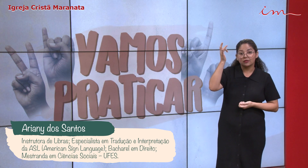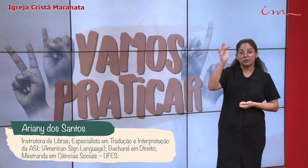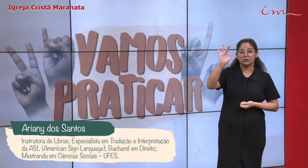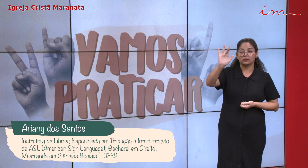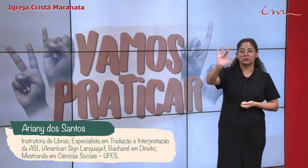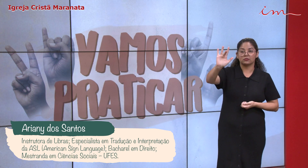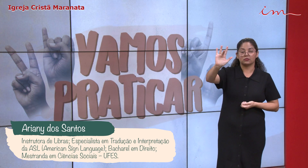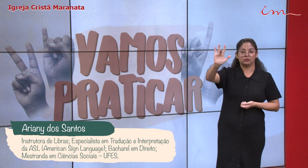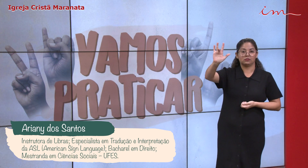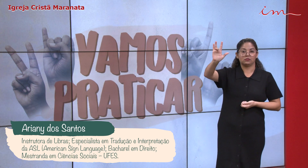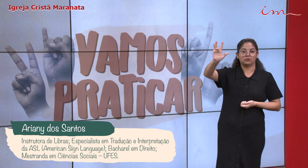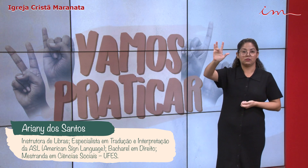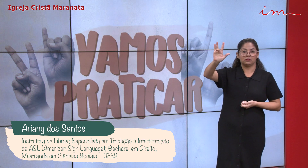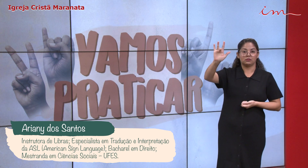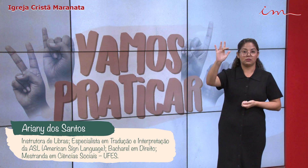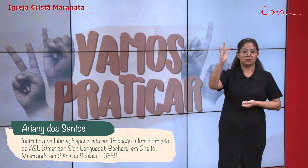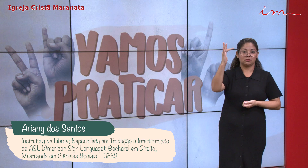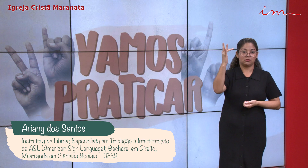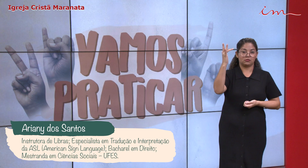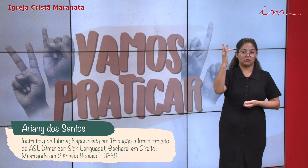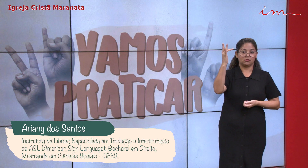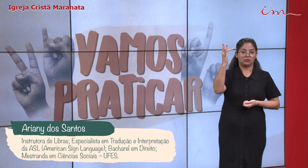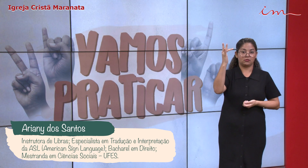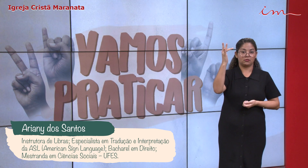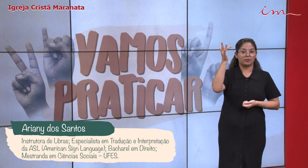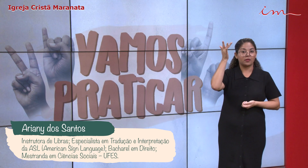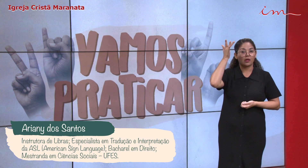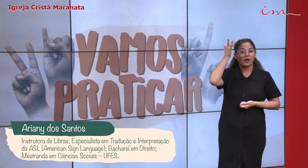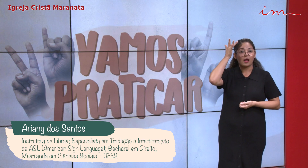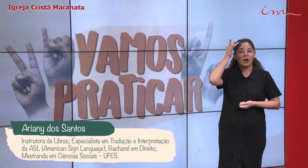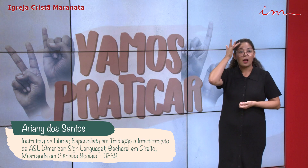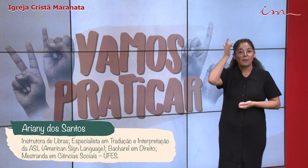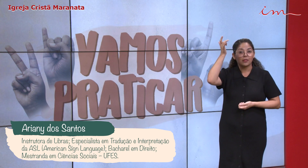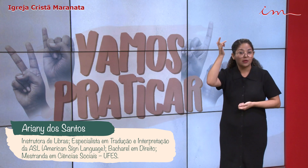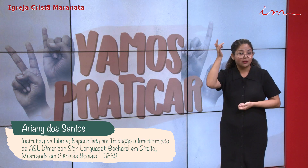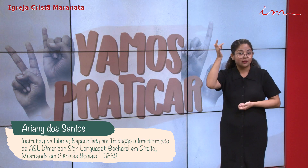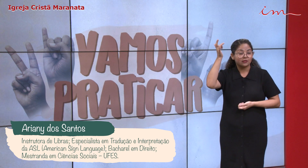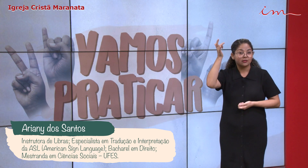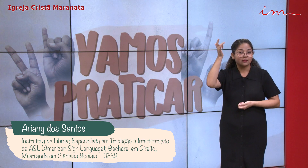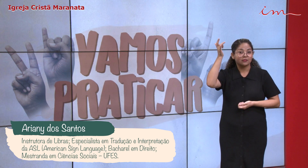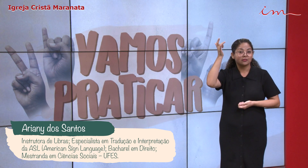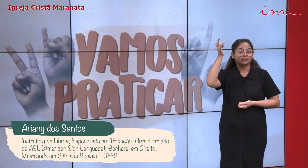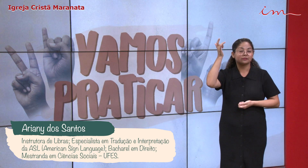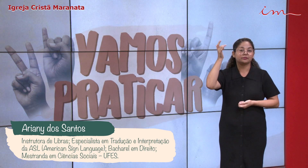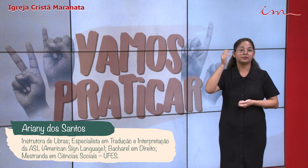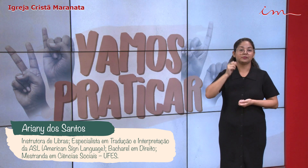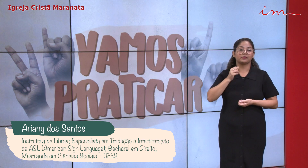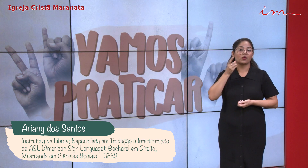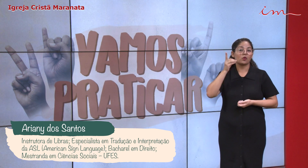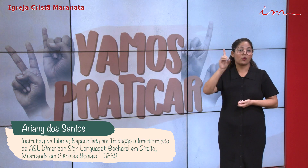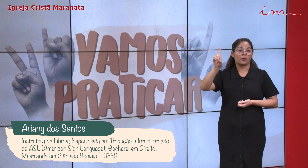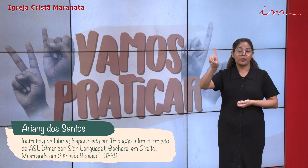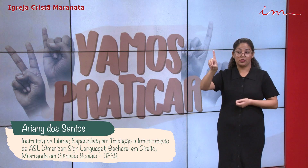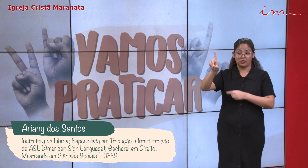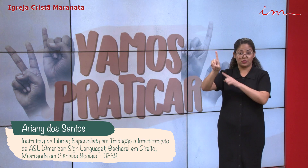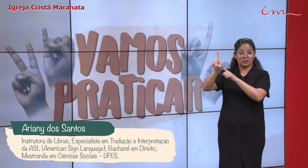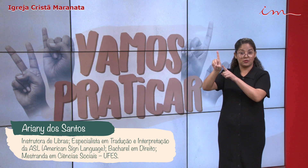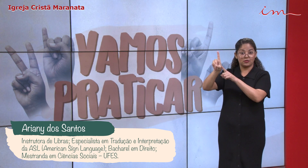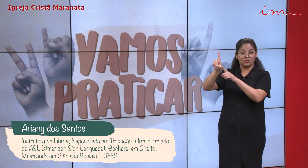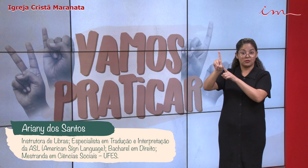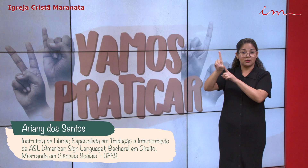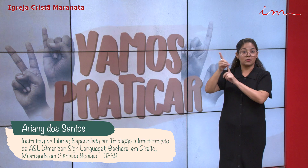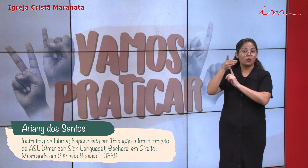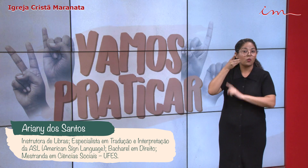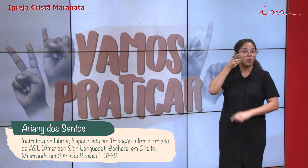Sinal de amanhã. Olha a configuração, ó, o dedo do meio. Essa configuração de mão com esse movimento. Sinal de